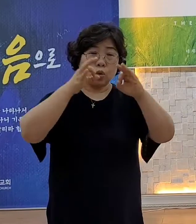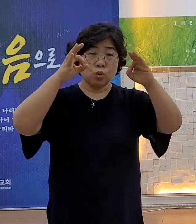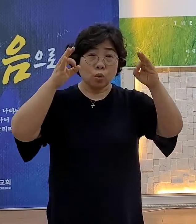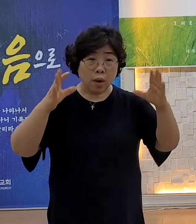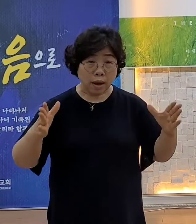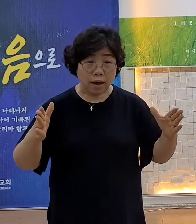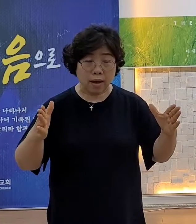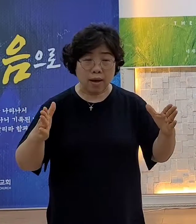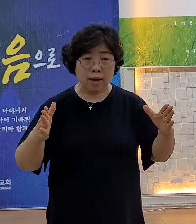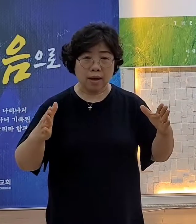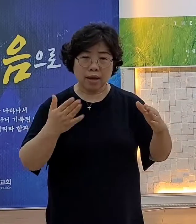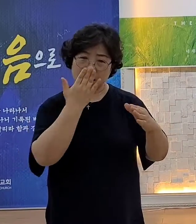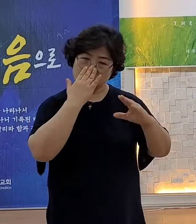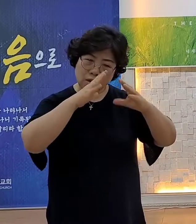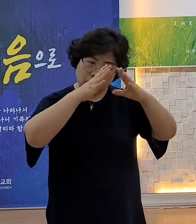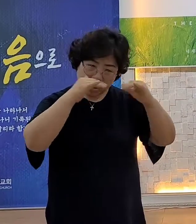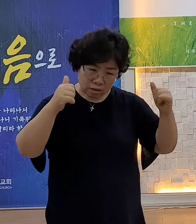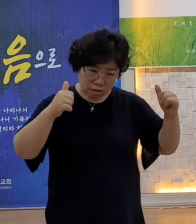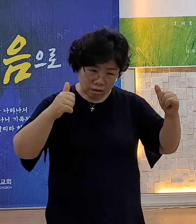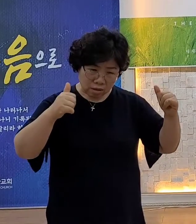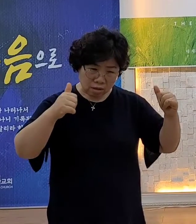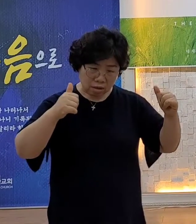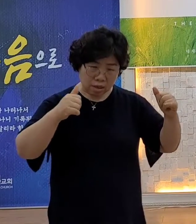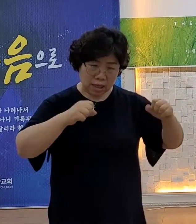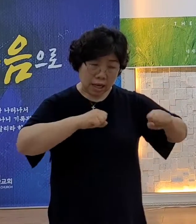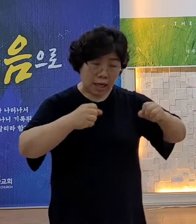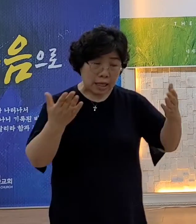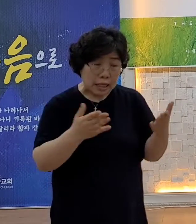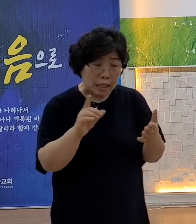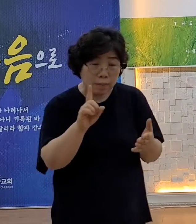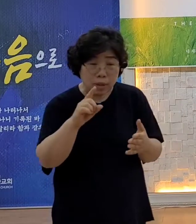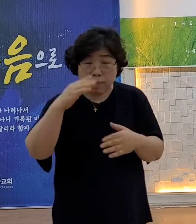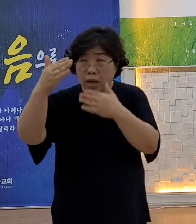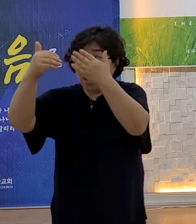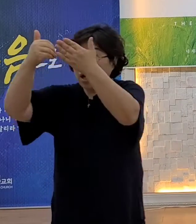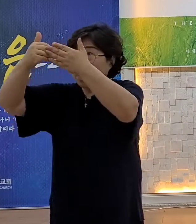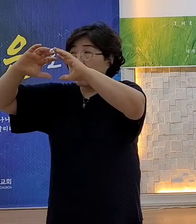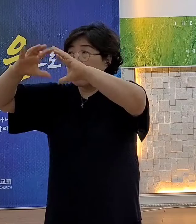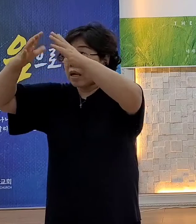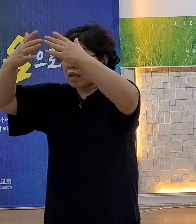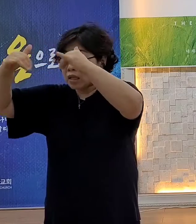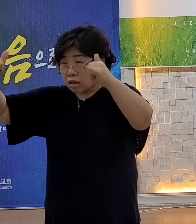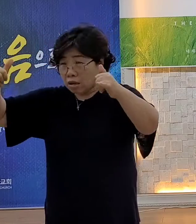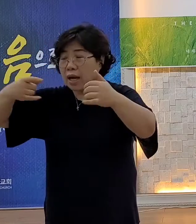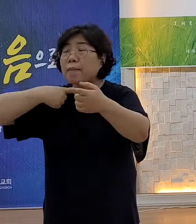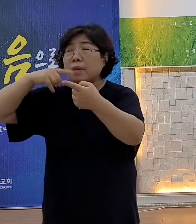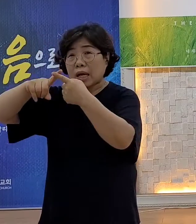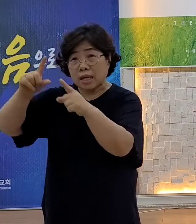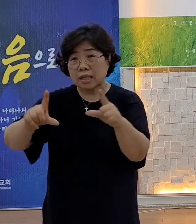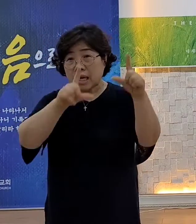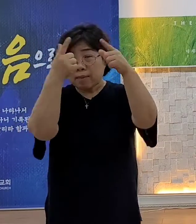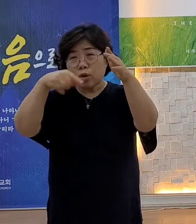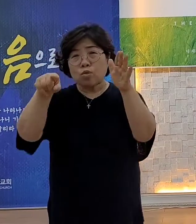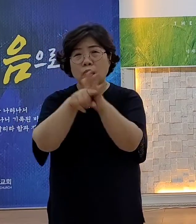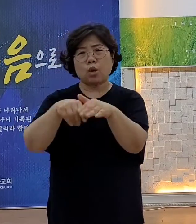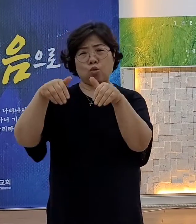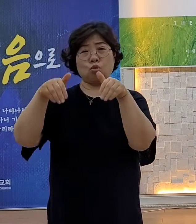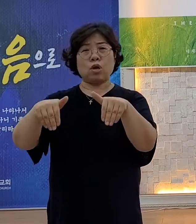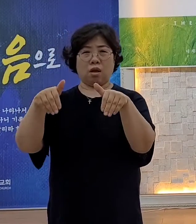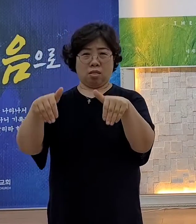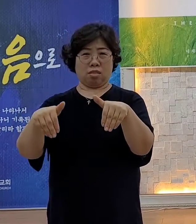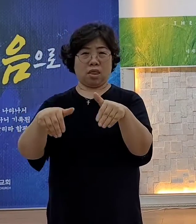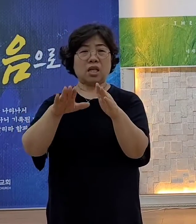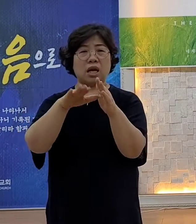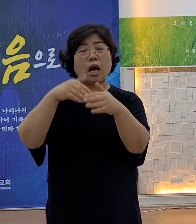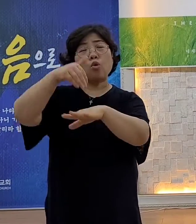쉽게 말하면 하나님의 백성으로 살아가기 위한 훈련과 연단의 시간이었습니다. 왜